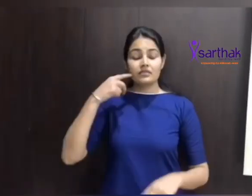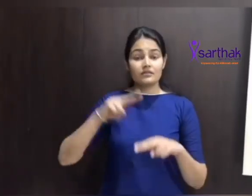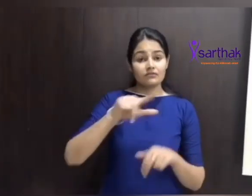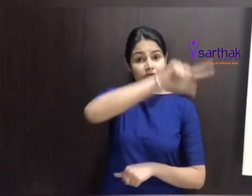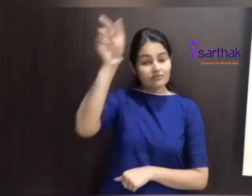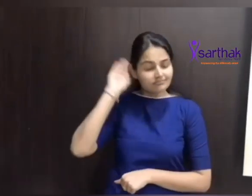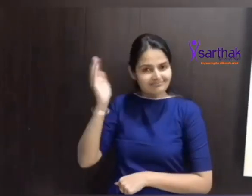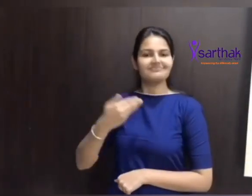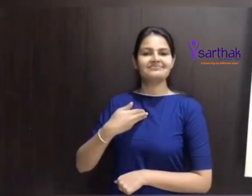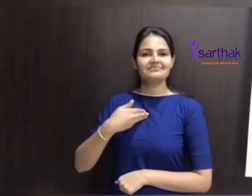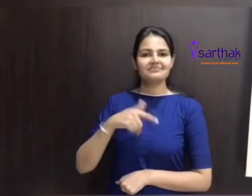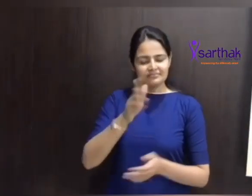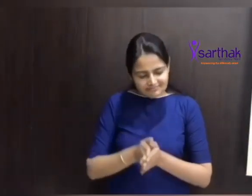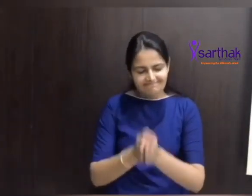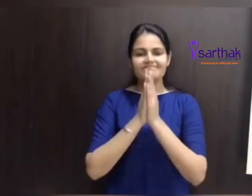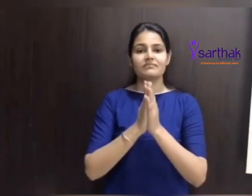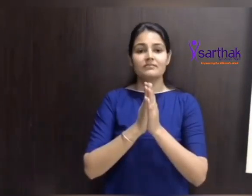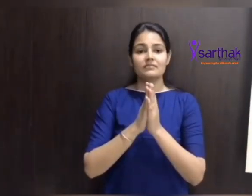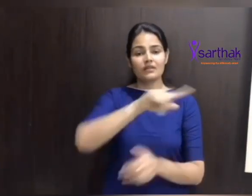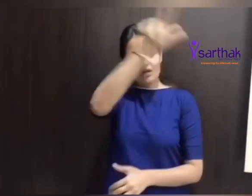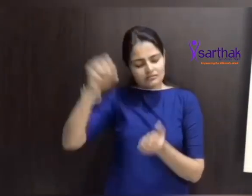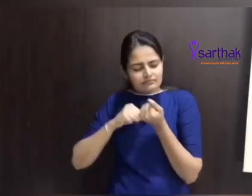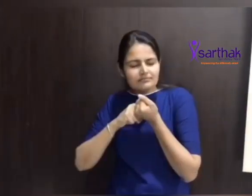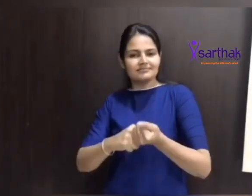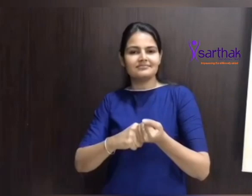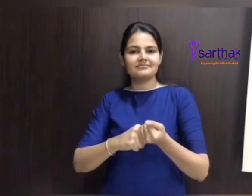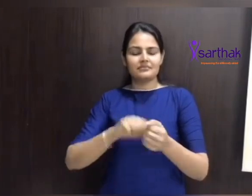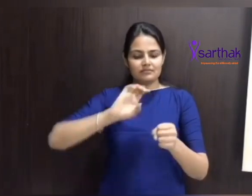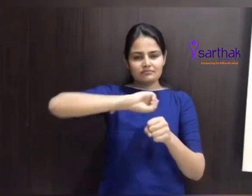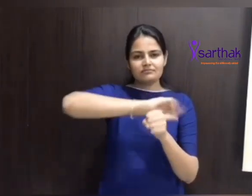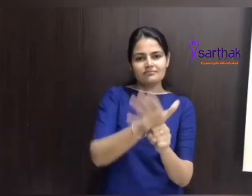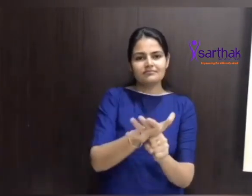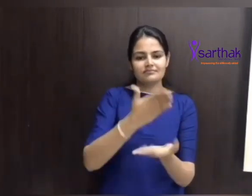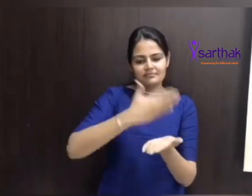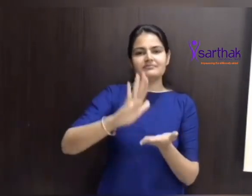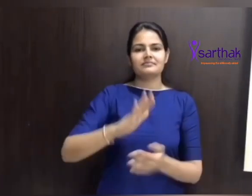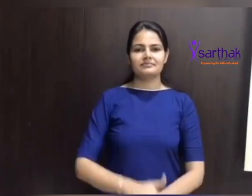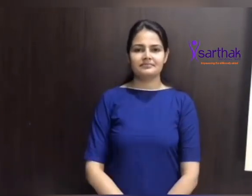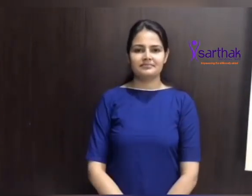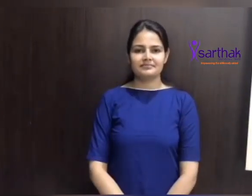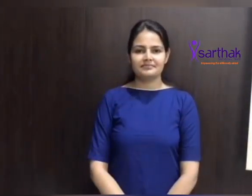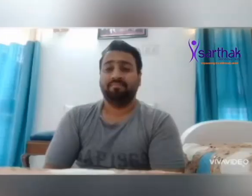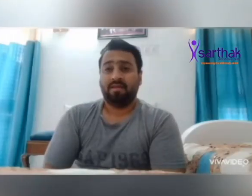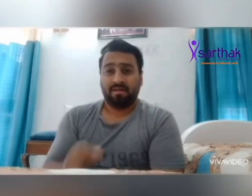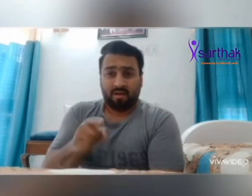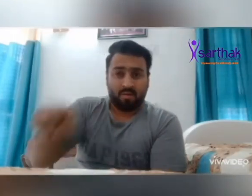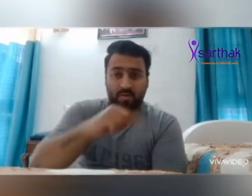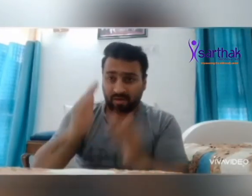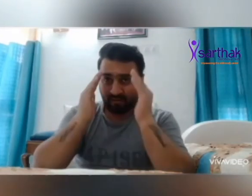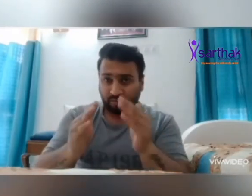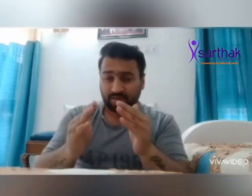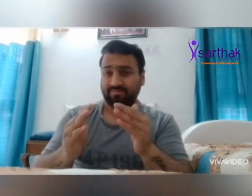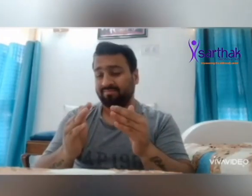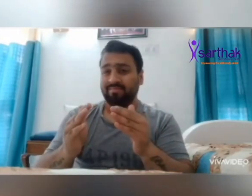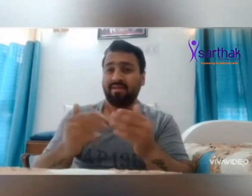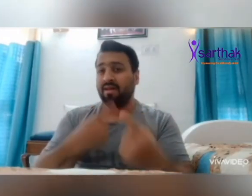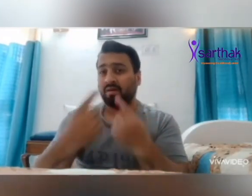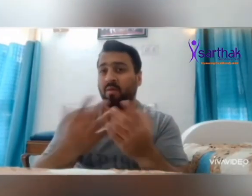सुन रहे जो मुझको मेरी दरख्वास्त, उनसे इससे लड़ना एक बन गया क्योंकि देश जुड़ा है तुमसे। गौर कर लो मेरी बातों पे तुम ध्यान